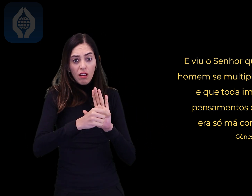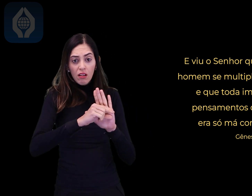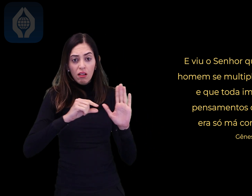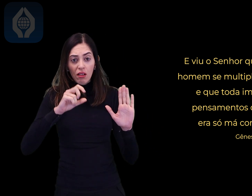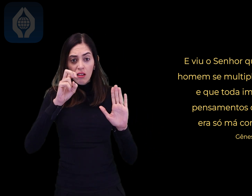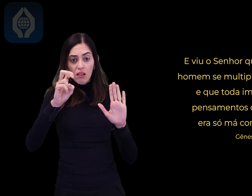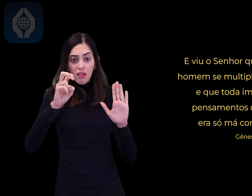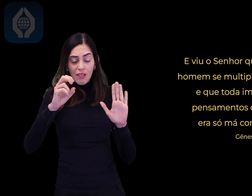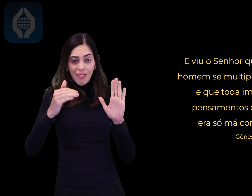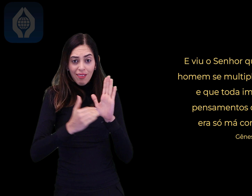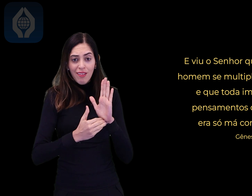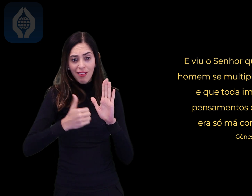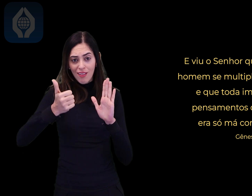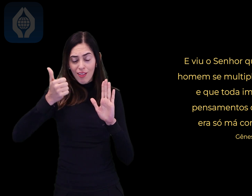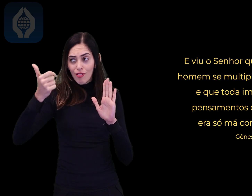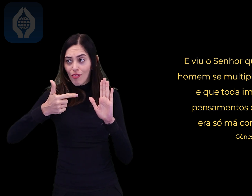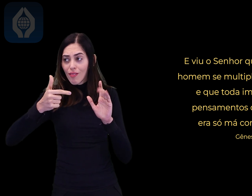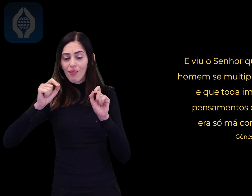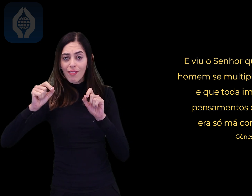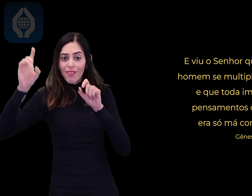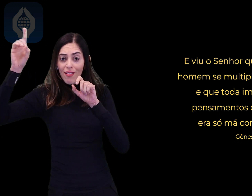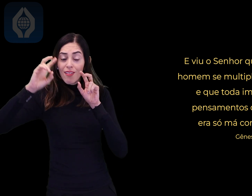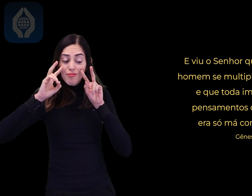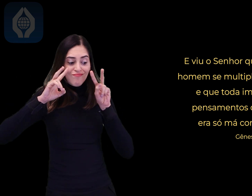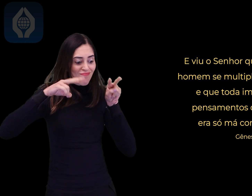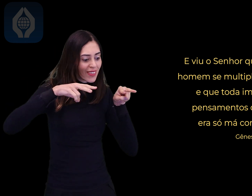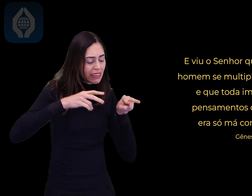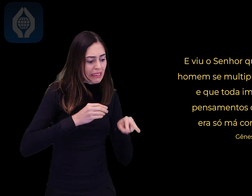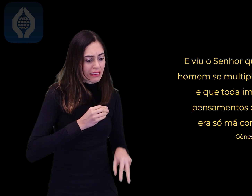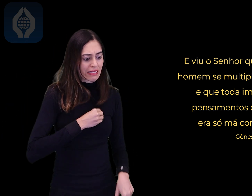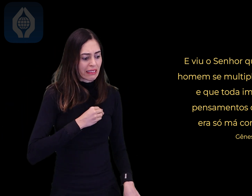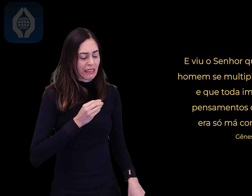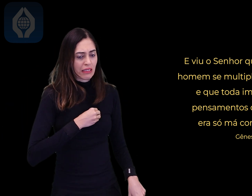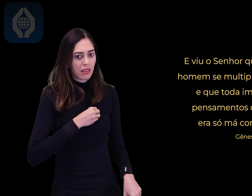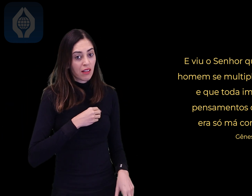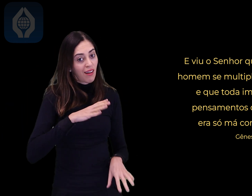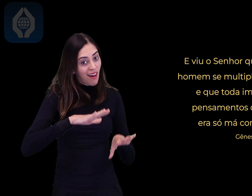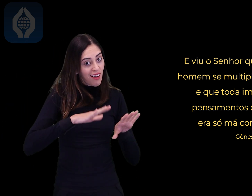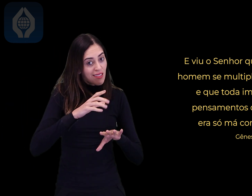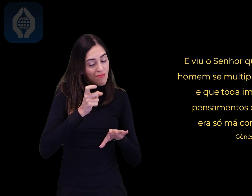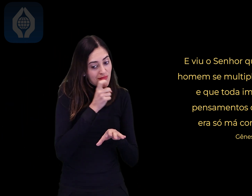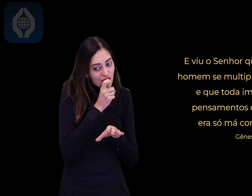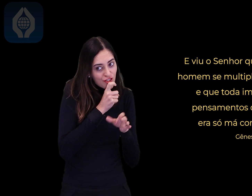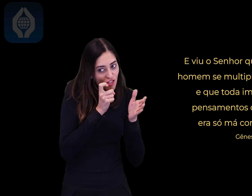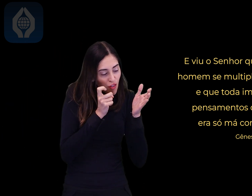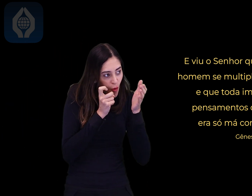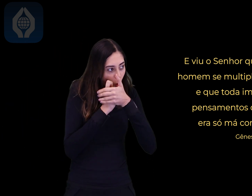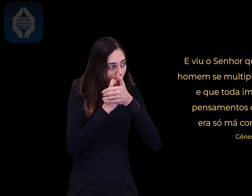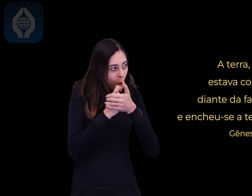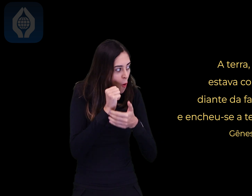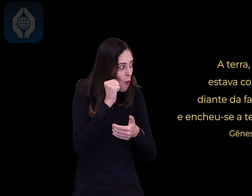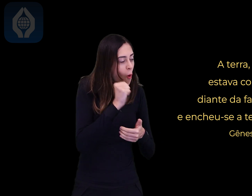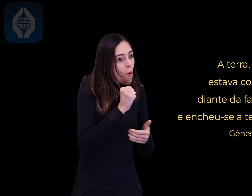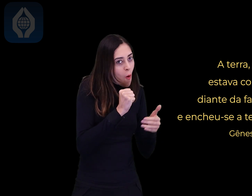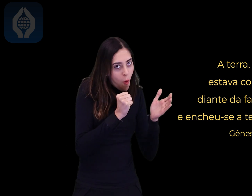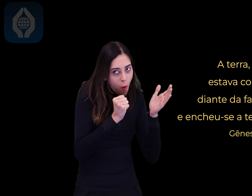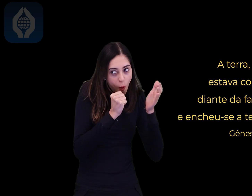pecados. Eles podem ter escondido dos outros suas mentiras, adultérios, roubos e assassinatos. Mas nenhum deles